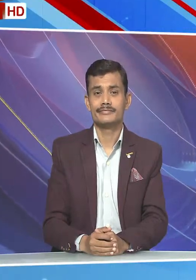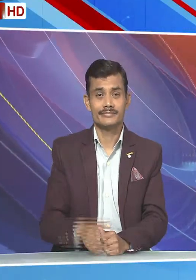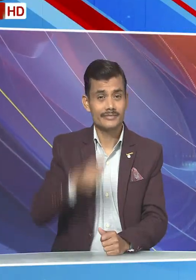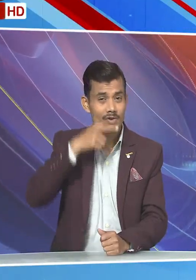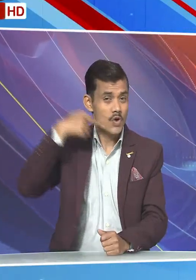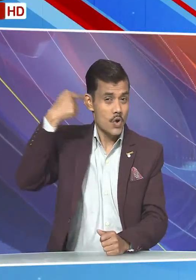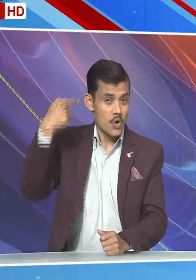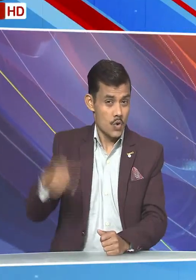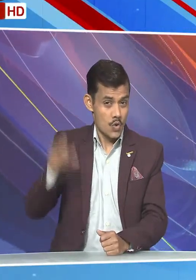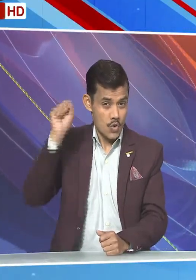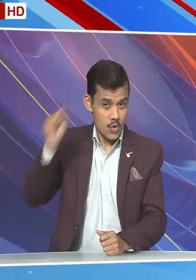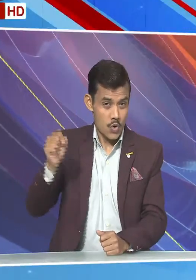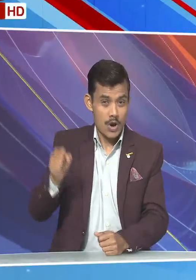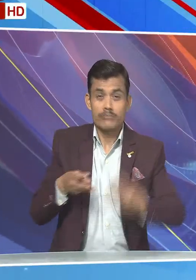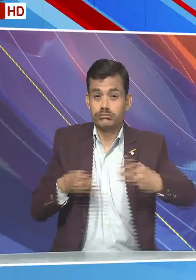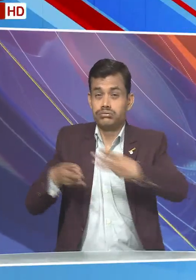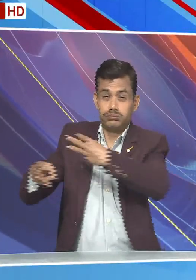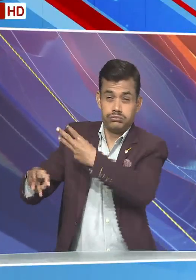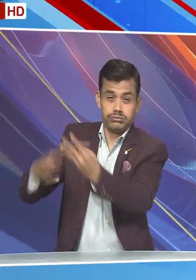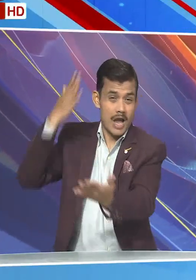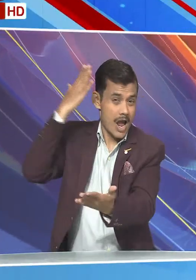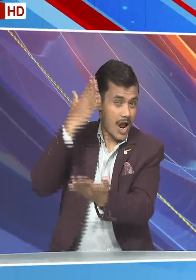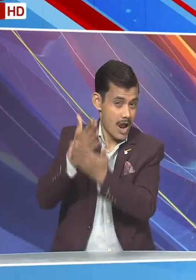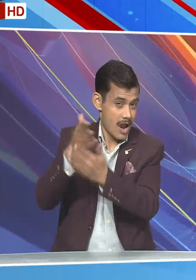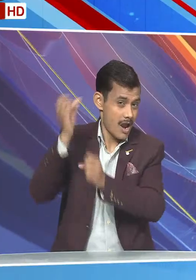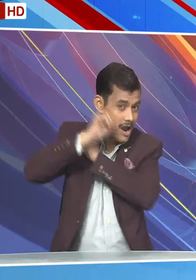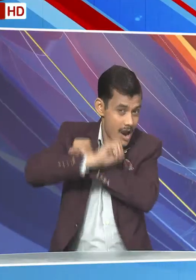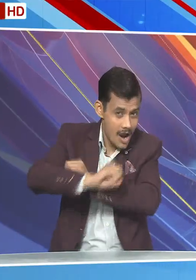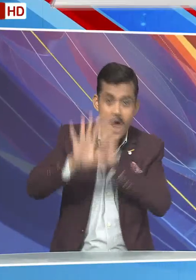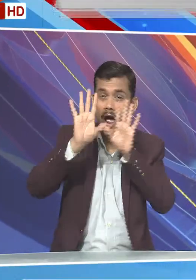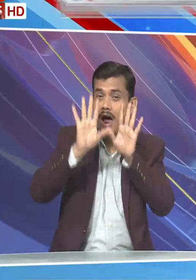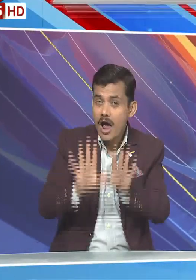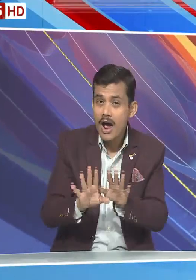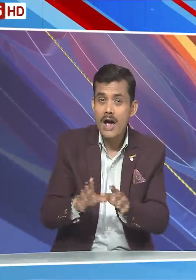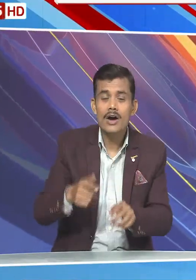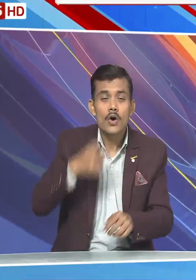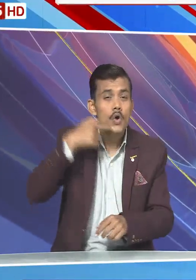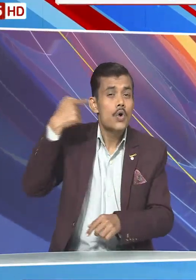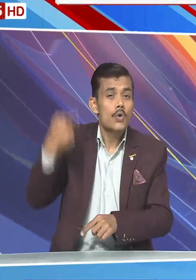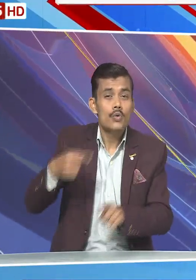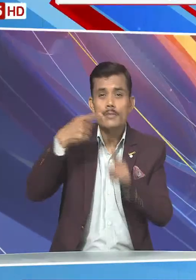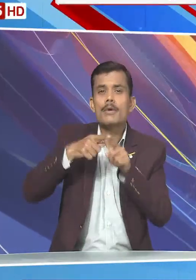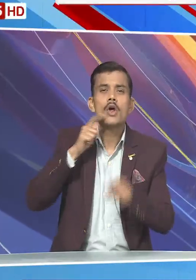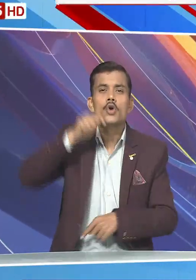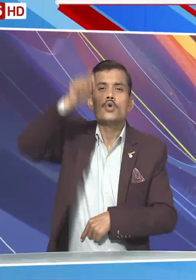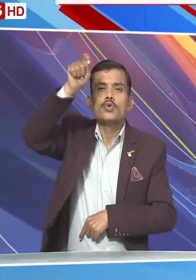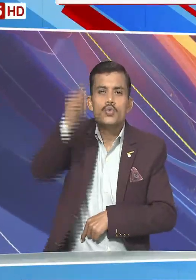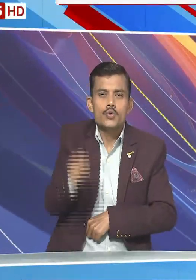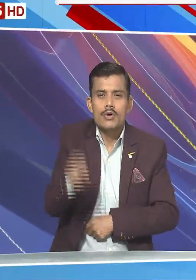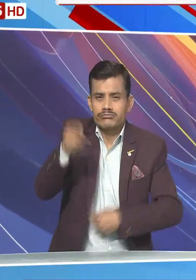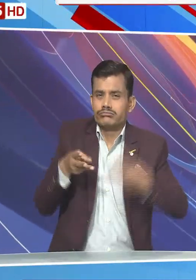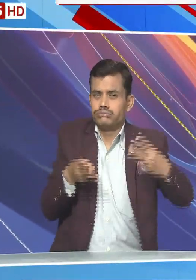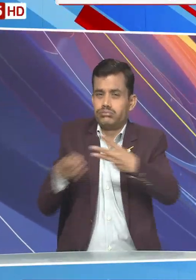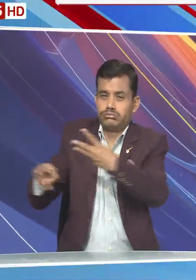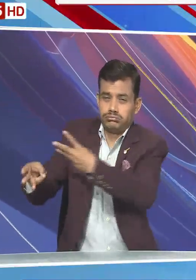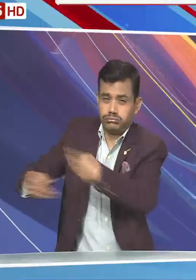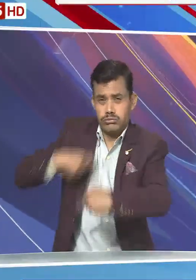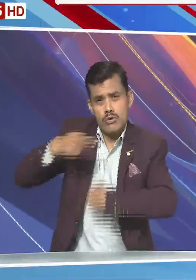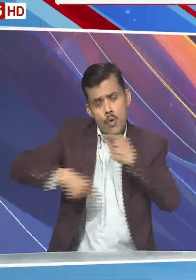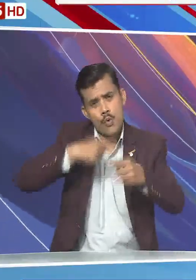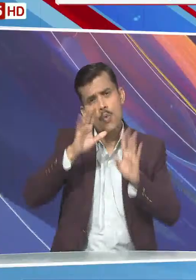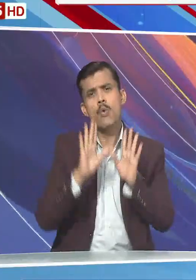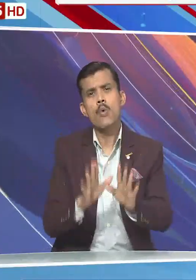रूस द्वारा अस्थायी एकतरफा युद्ध विराम की घोषणा के बावजूद रूस और यूक्रेनी सेना के बीच गोलाबारी जारी